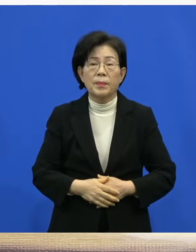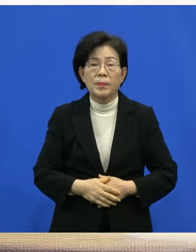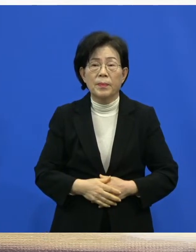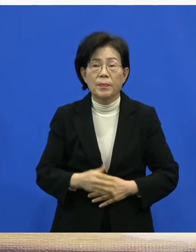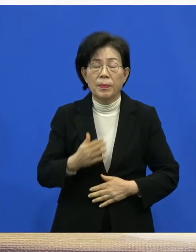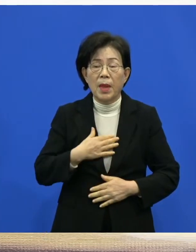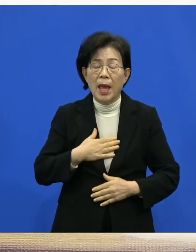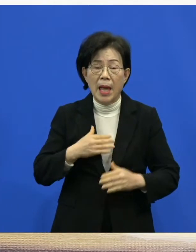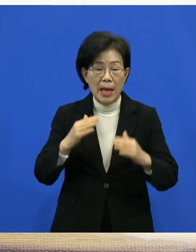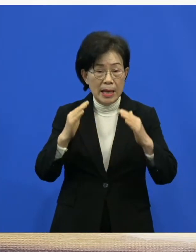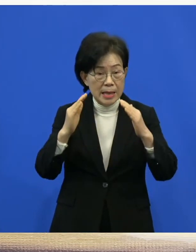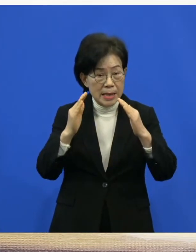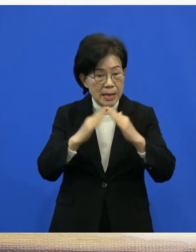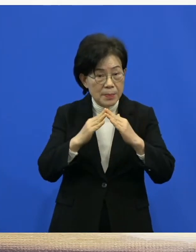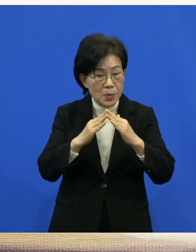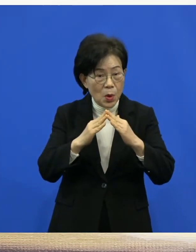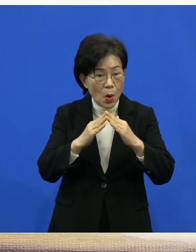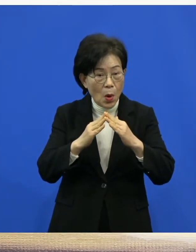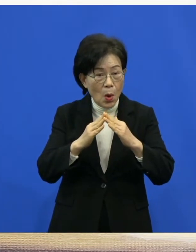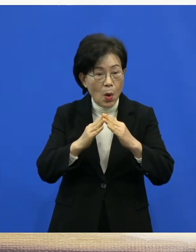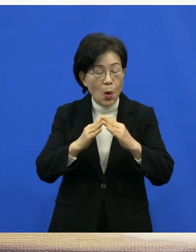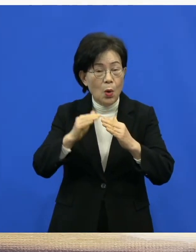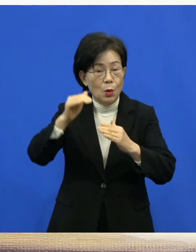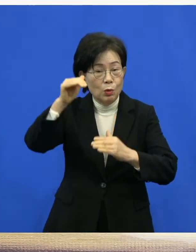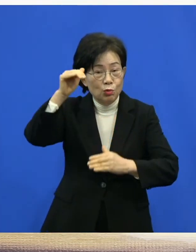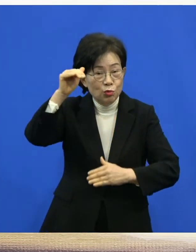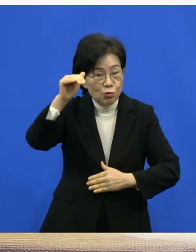저희 집안도 추락하여서